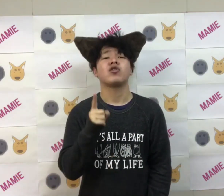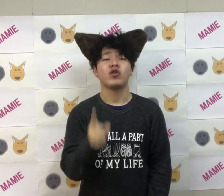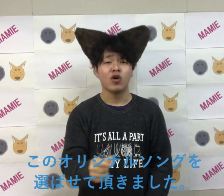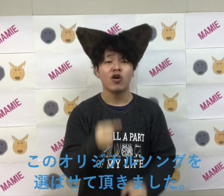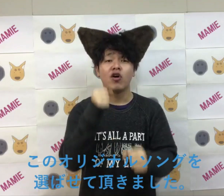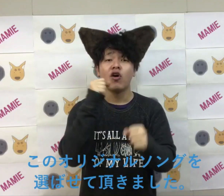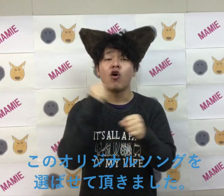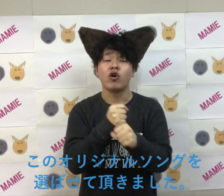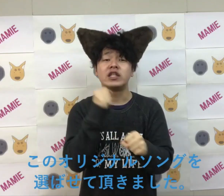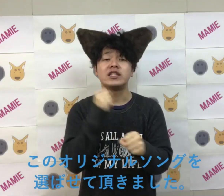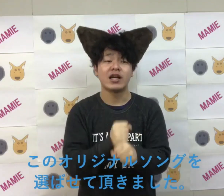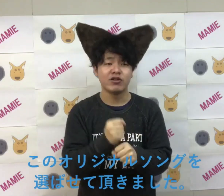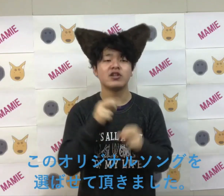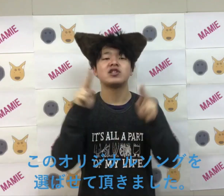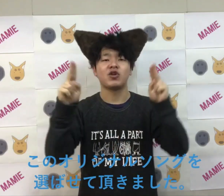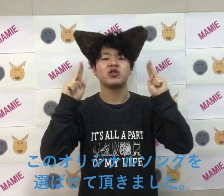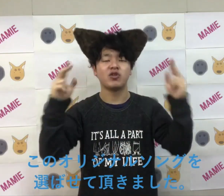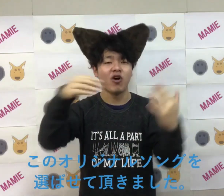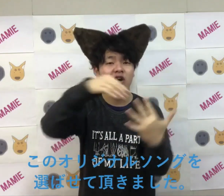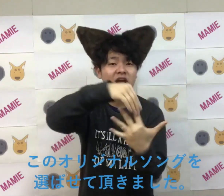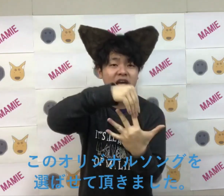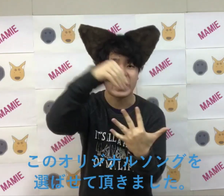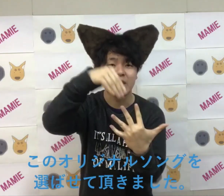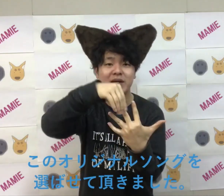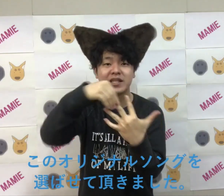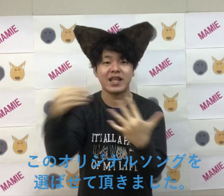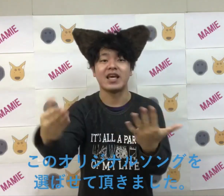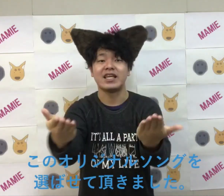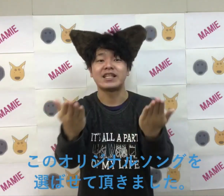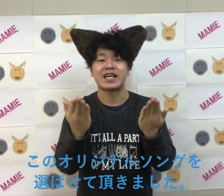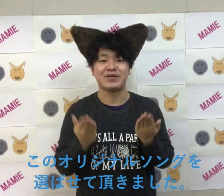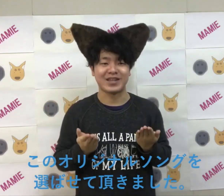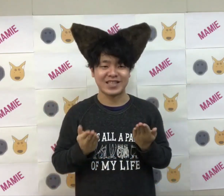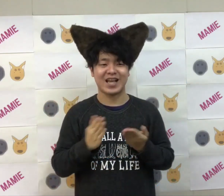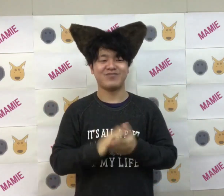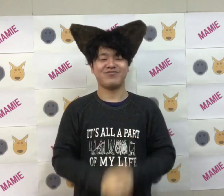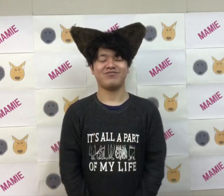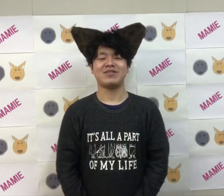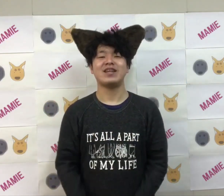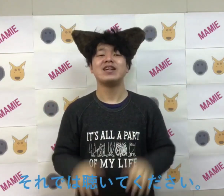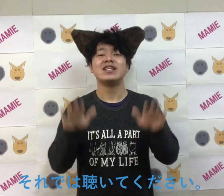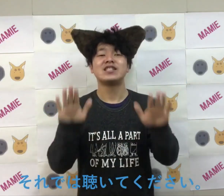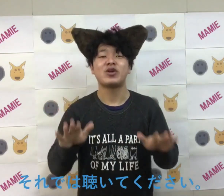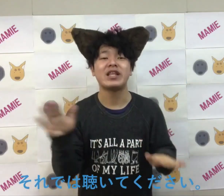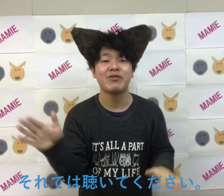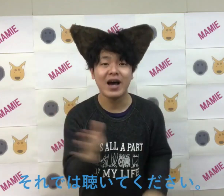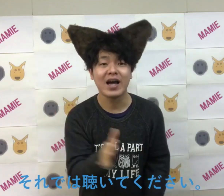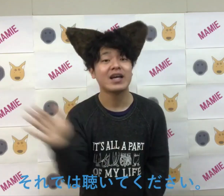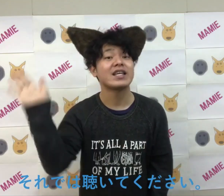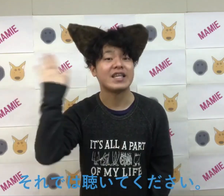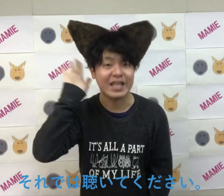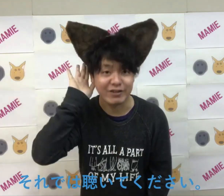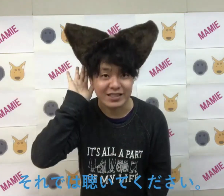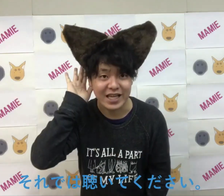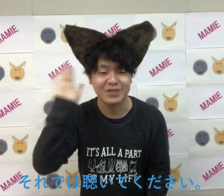このオリジナルソングを選ばせていただきました。それでは聴いてください。